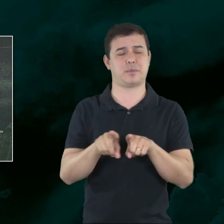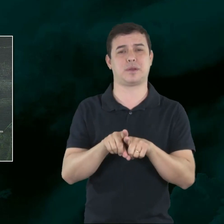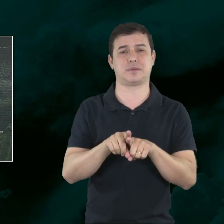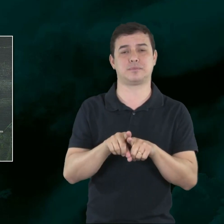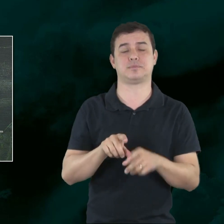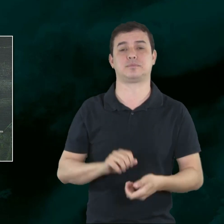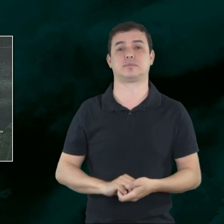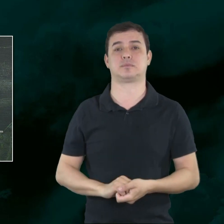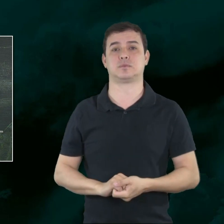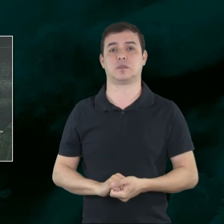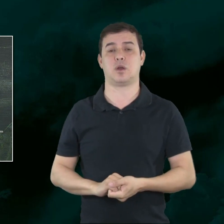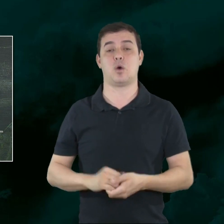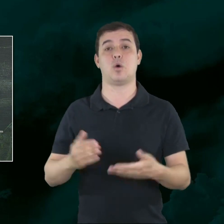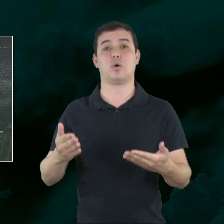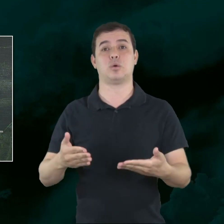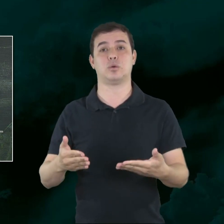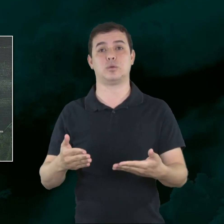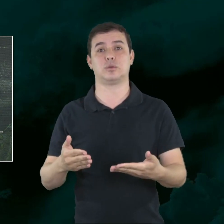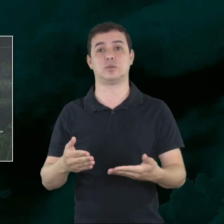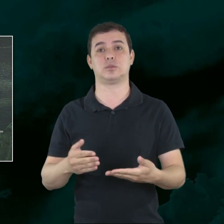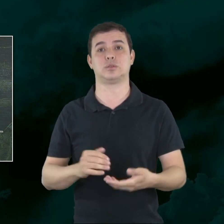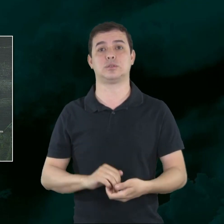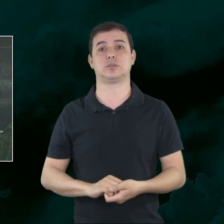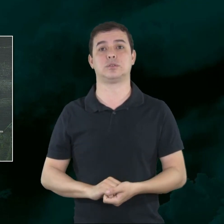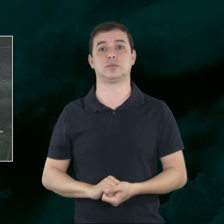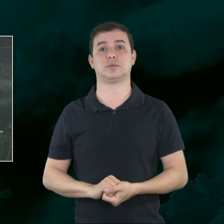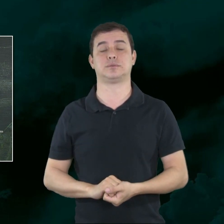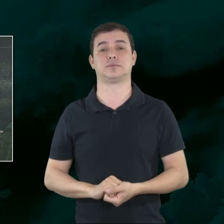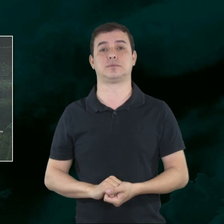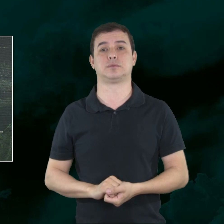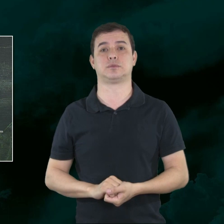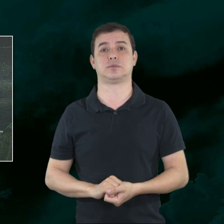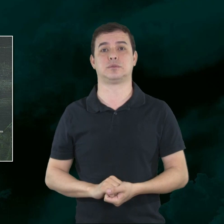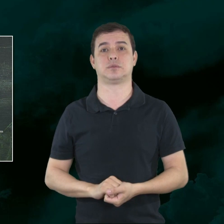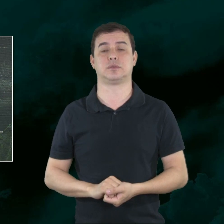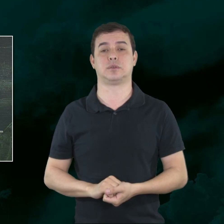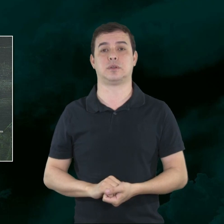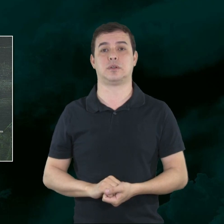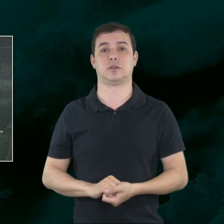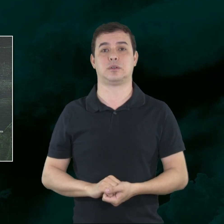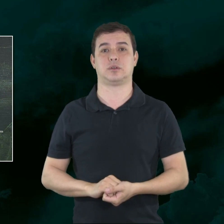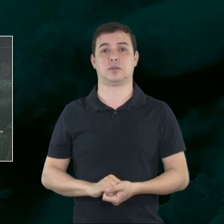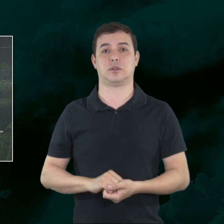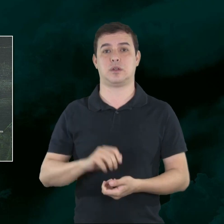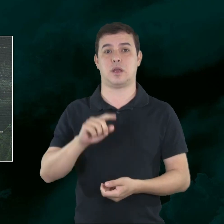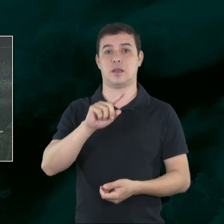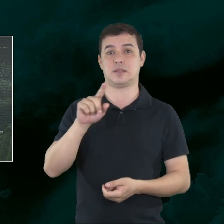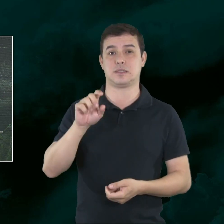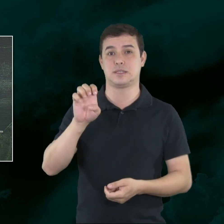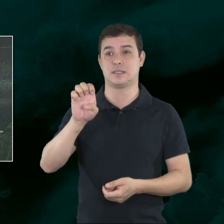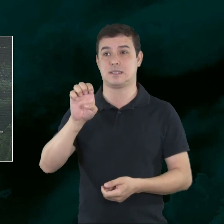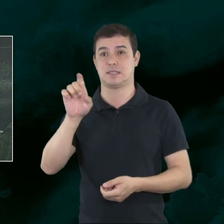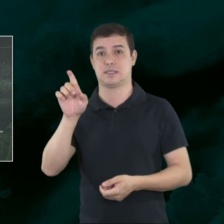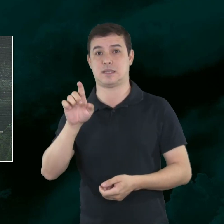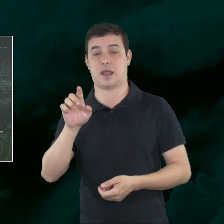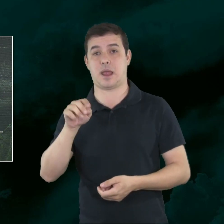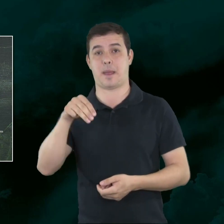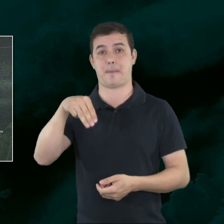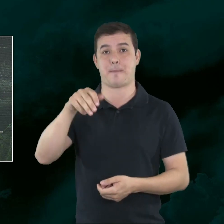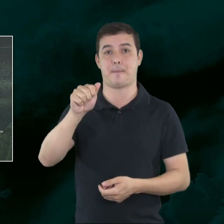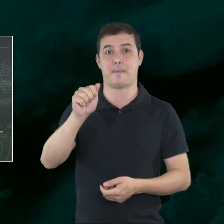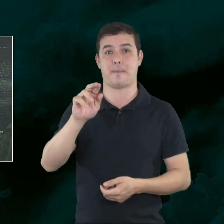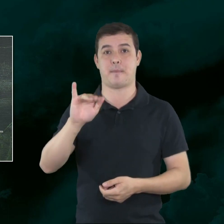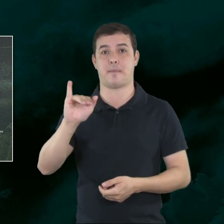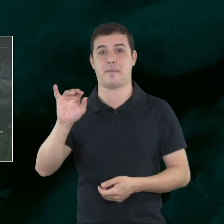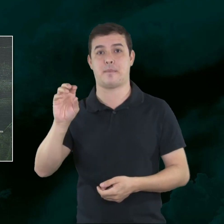hoje nós damos boas-vindas para mais uma equipe, o irmão Zé Mário, que veio de Rondonópolis para nos ajudar, que